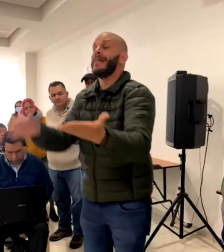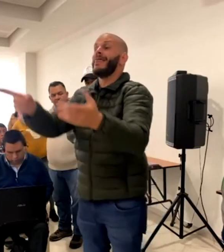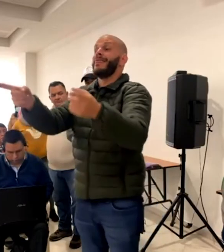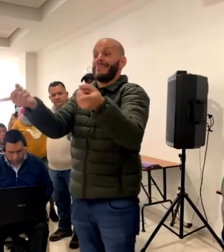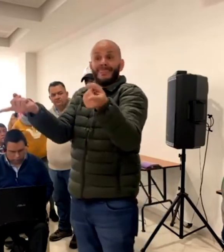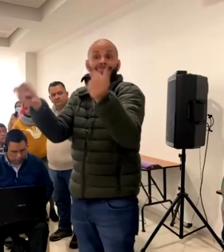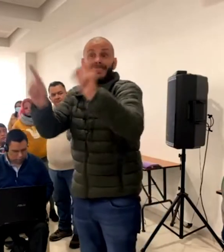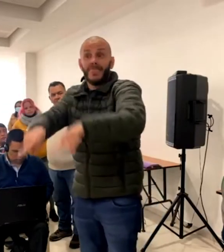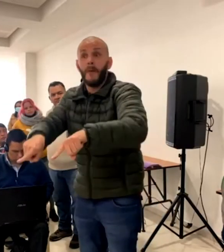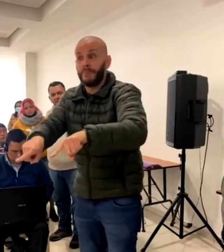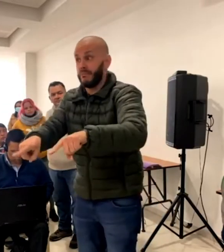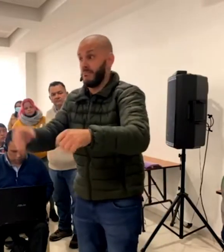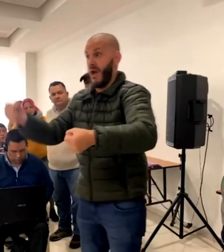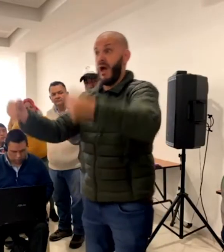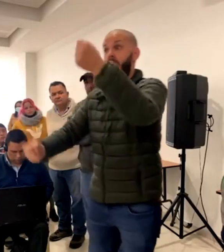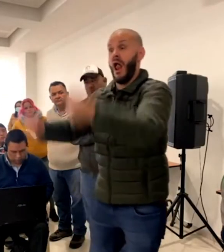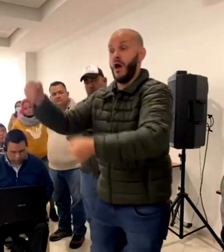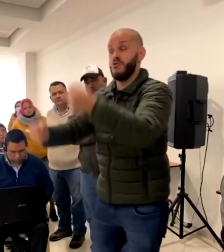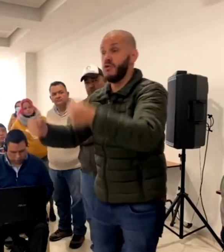tradicionales